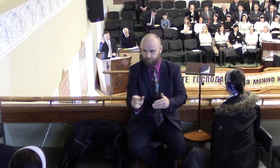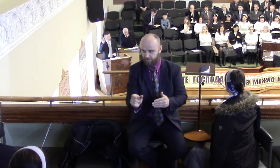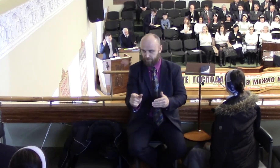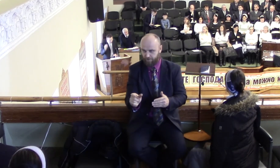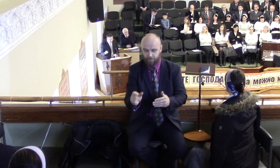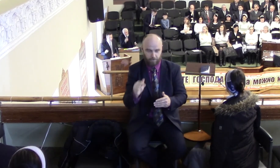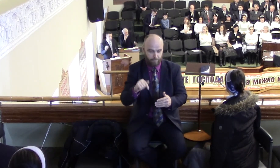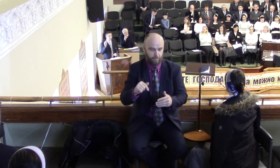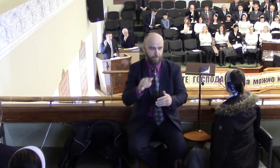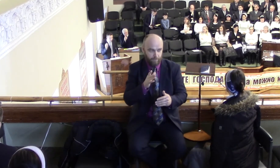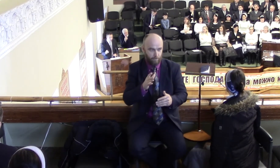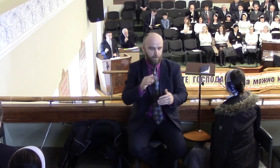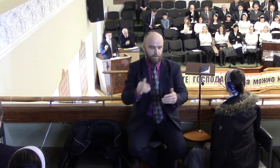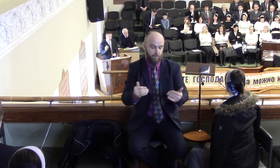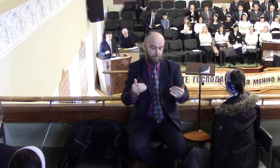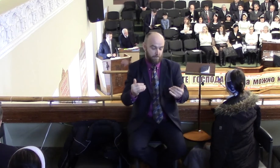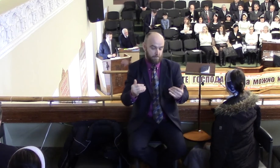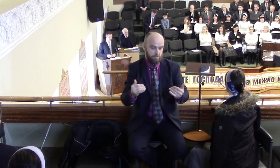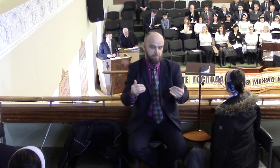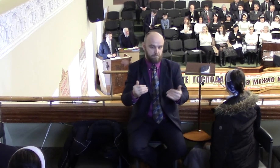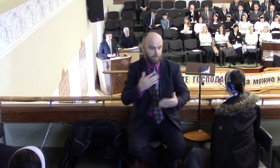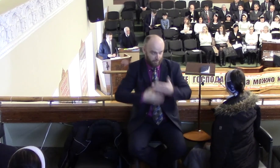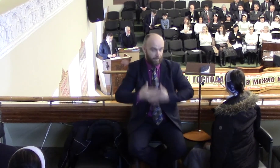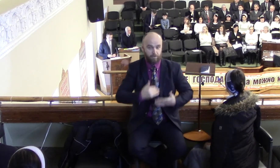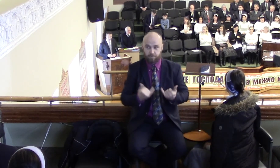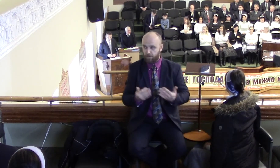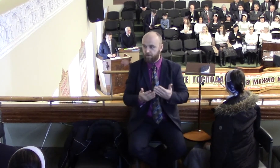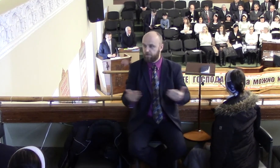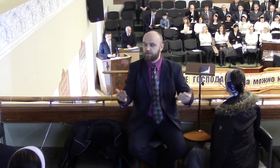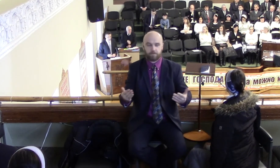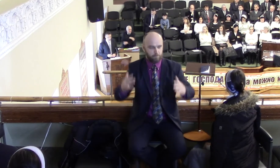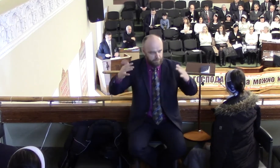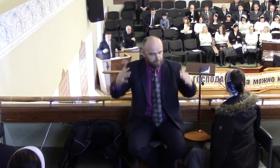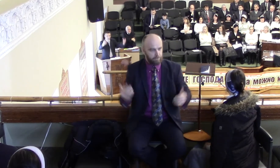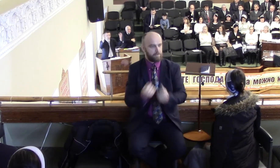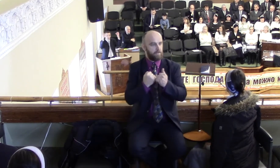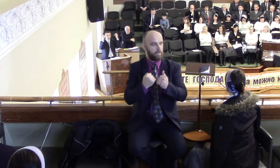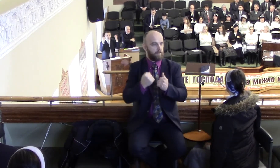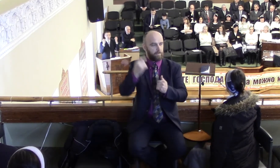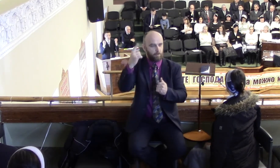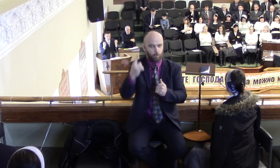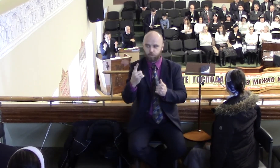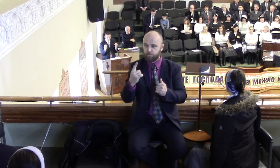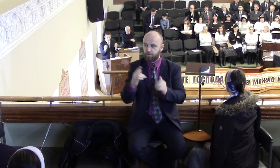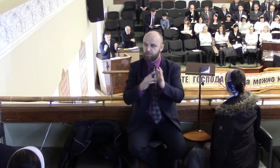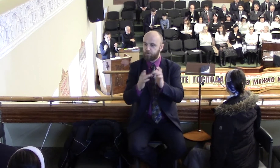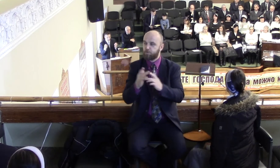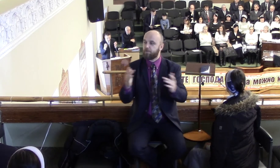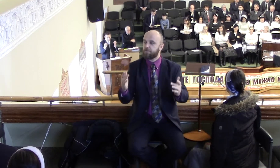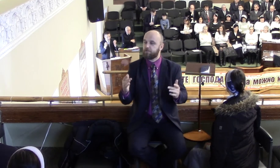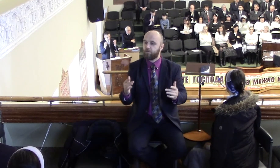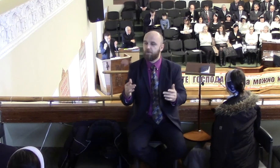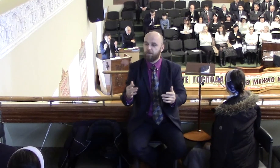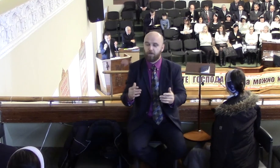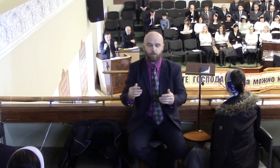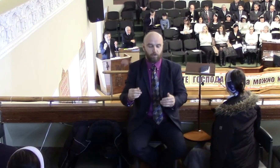это реалии сегодняшнего дня спасенного человека, который возрожден Духом Святым,